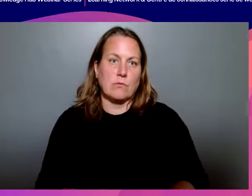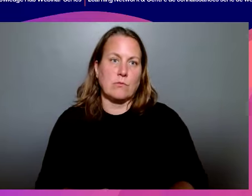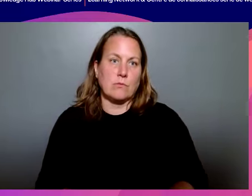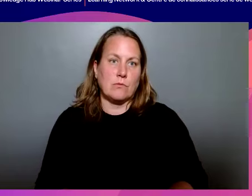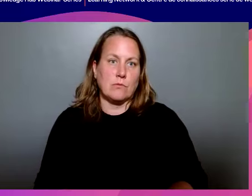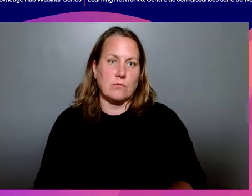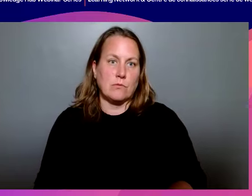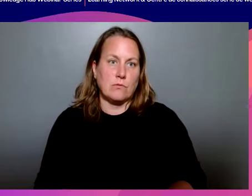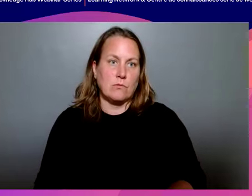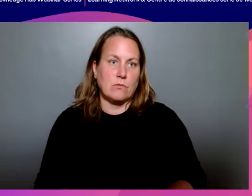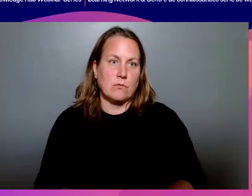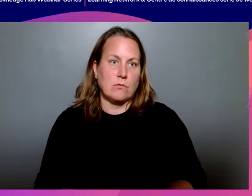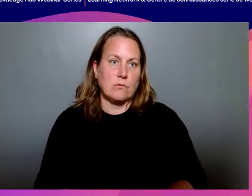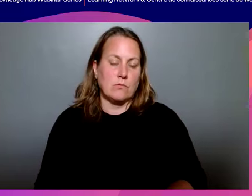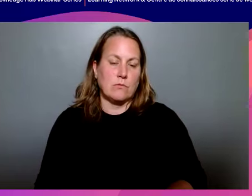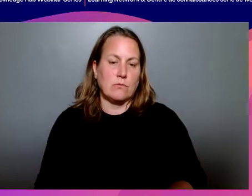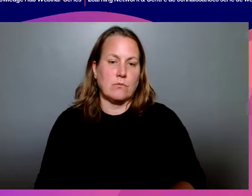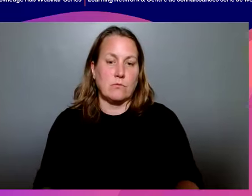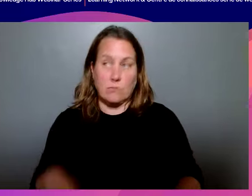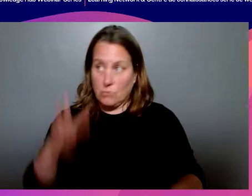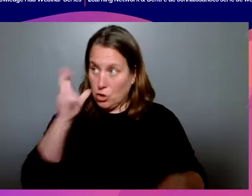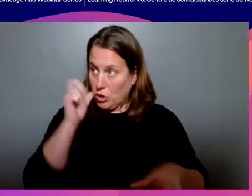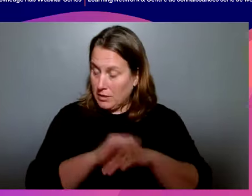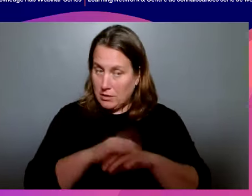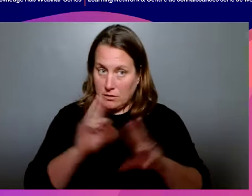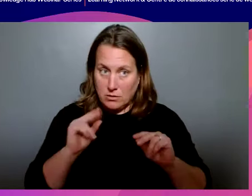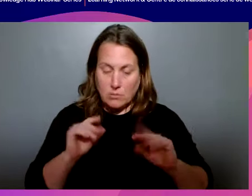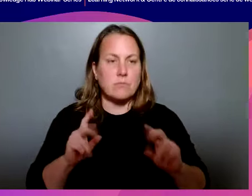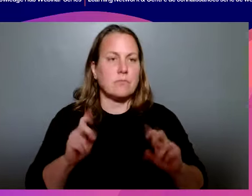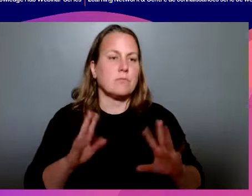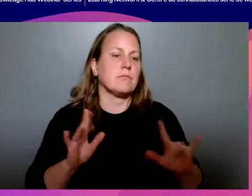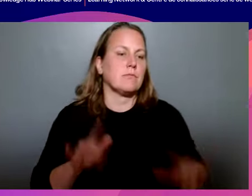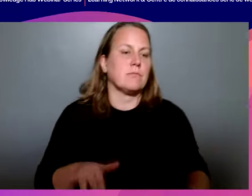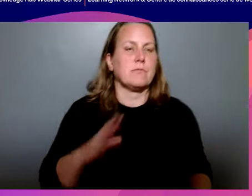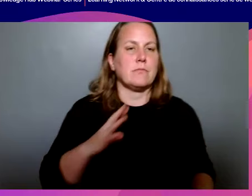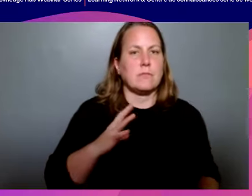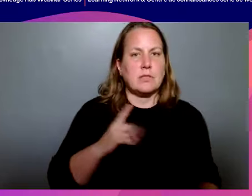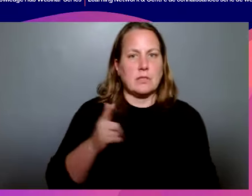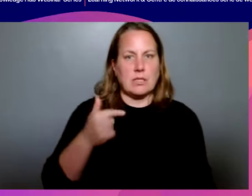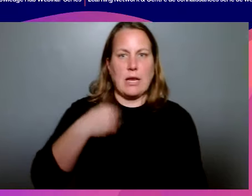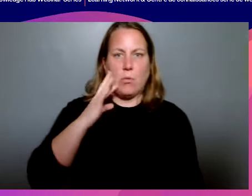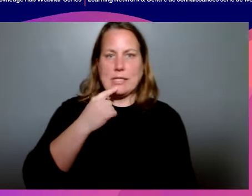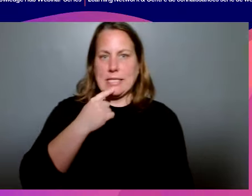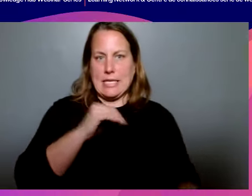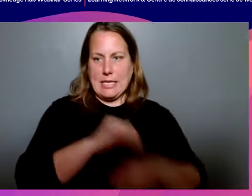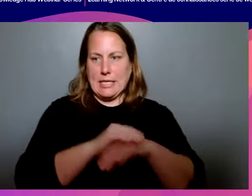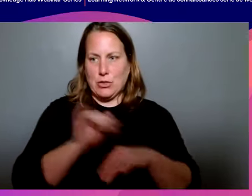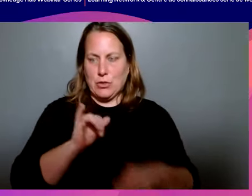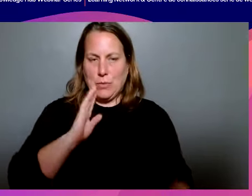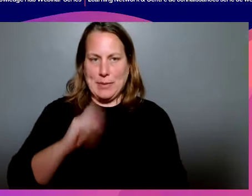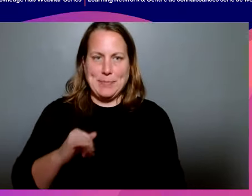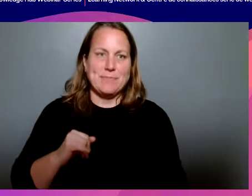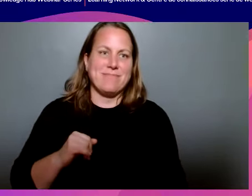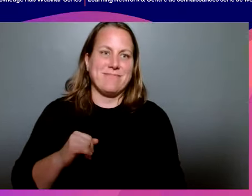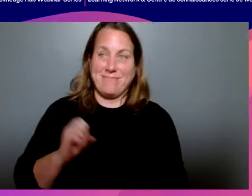Do you hear it in English, Christine? No. It's okay. I think I will say it in English. Okay, thank